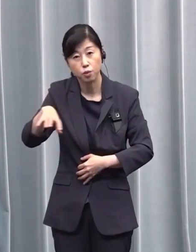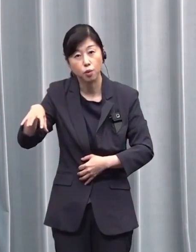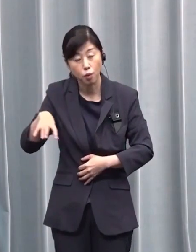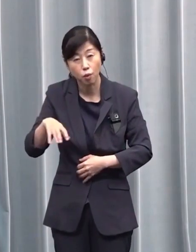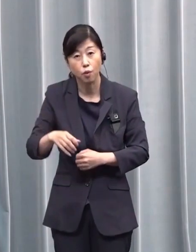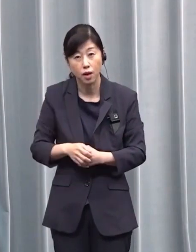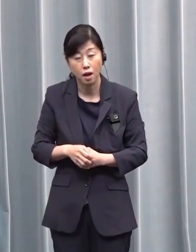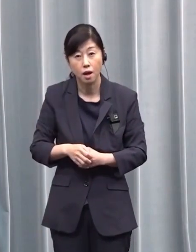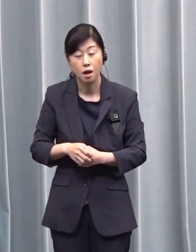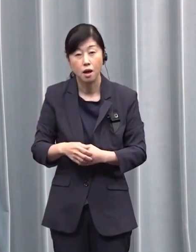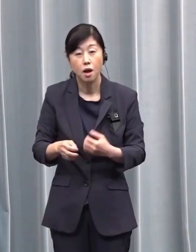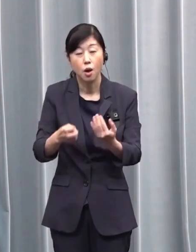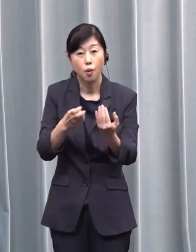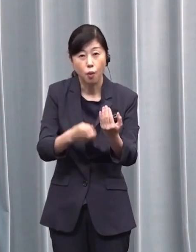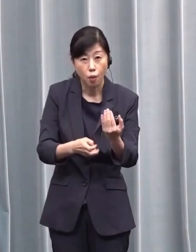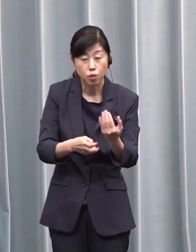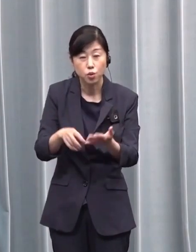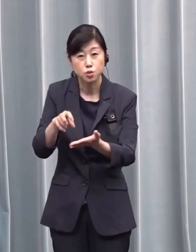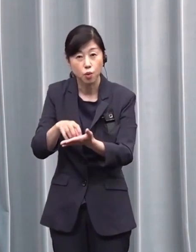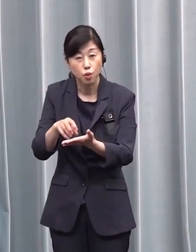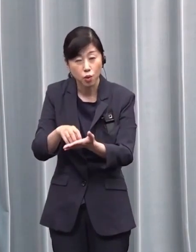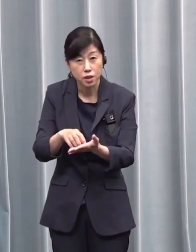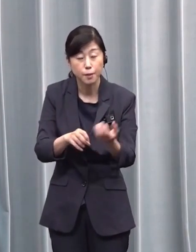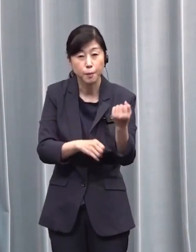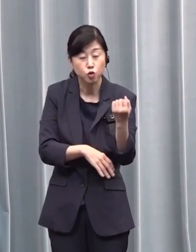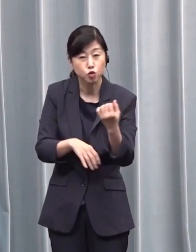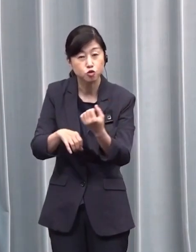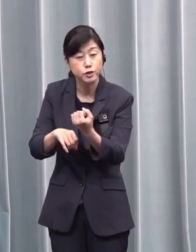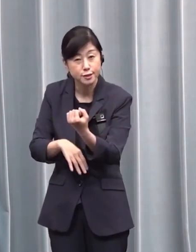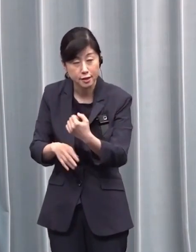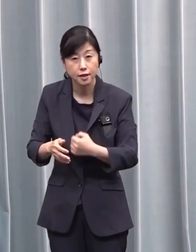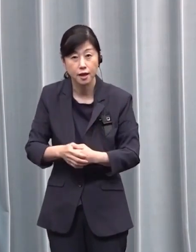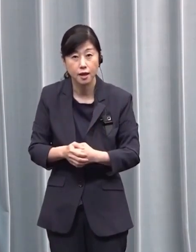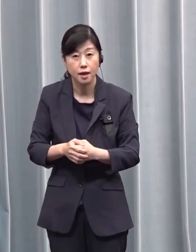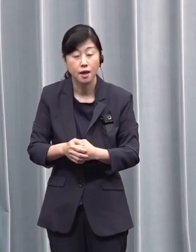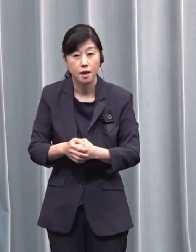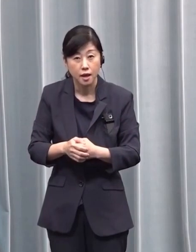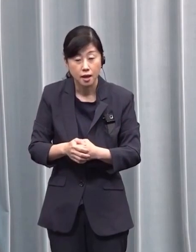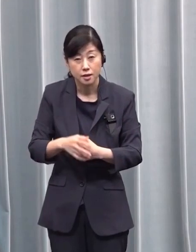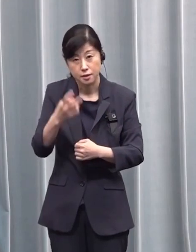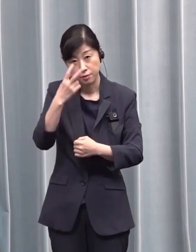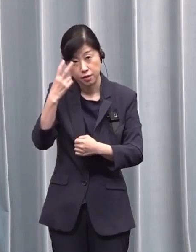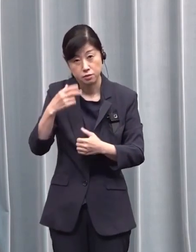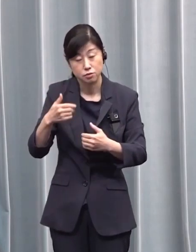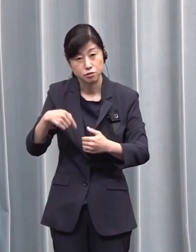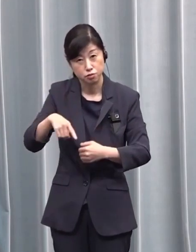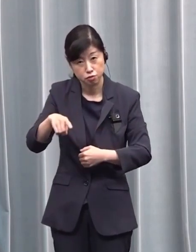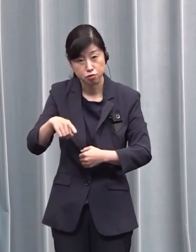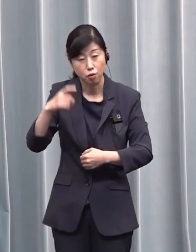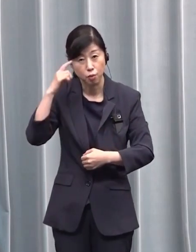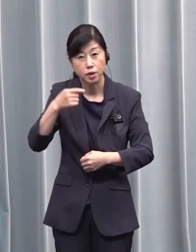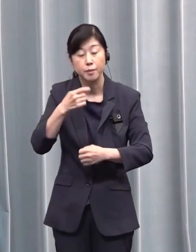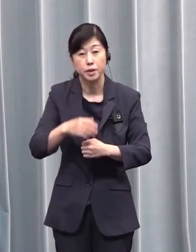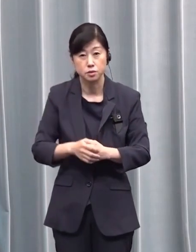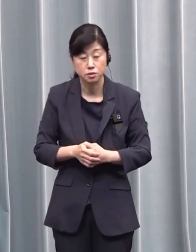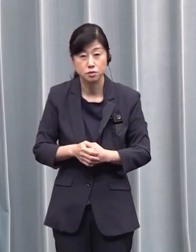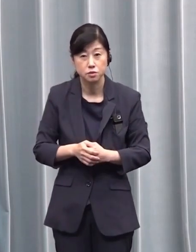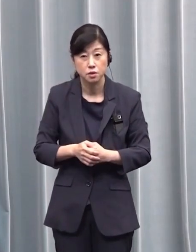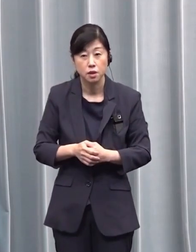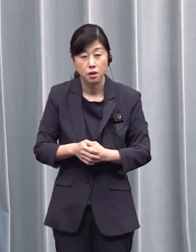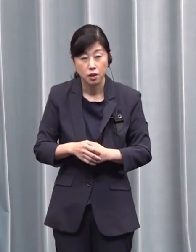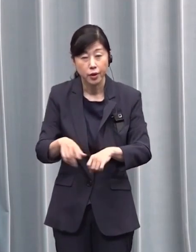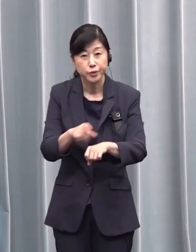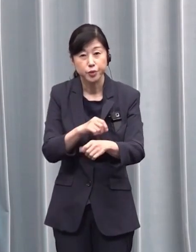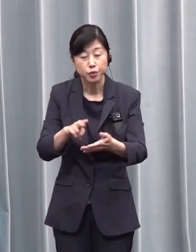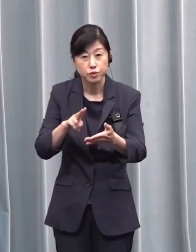断するものと承知しています。政府の立場として、捜査当局に対し特定の事案に関